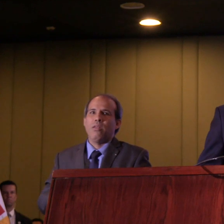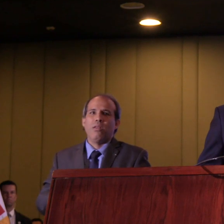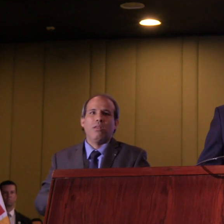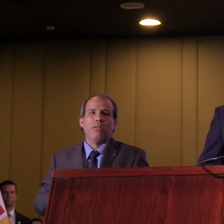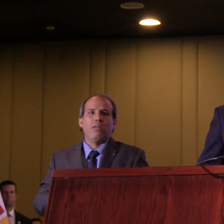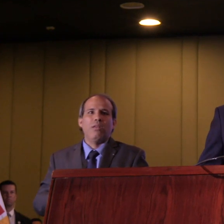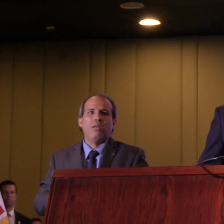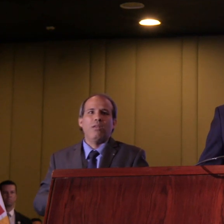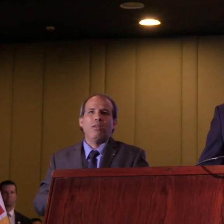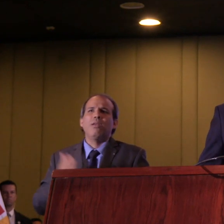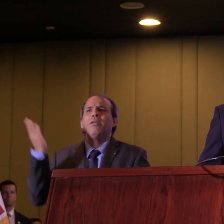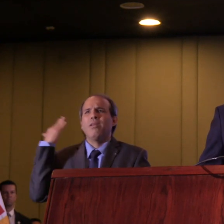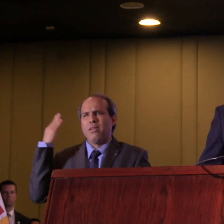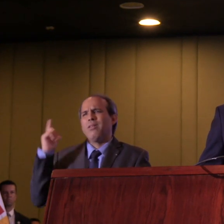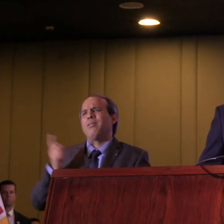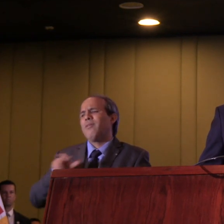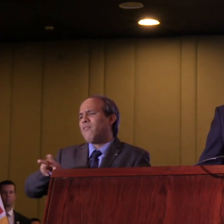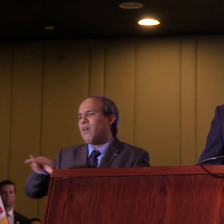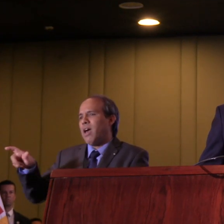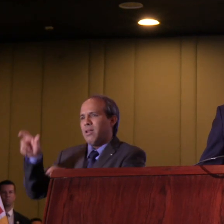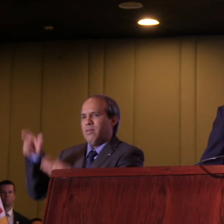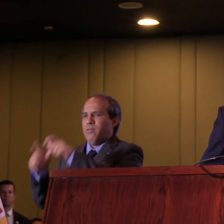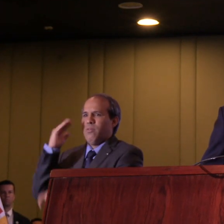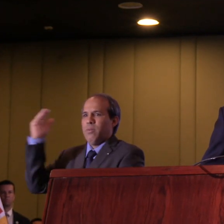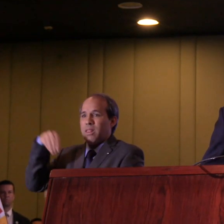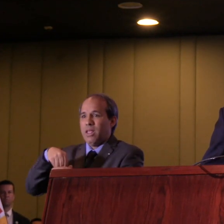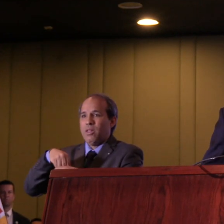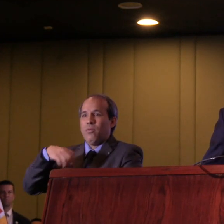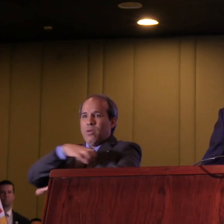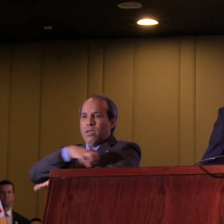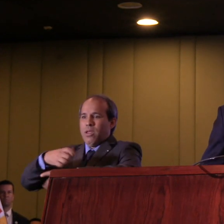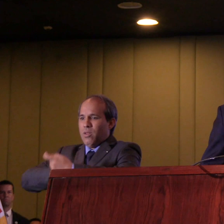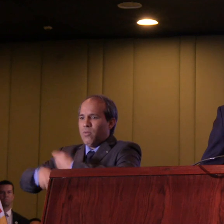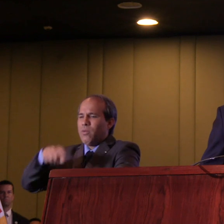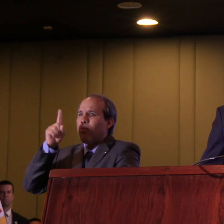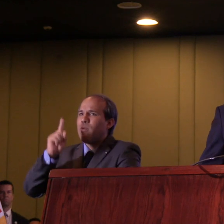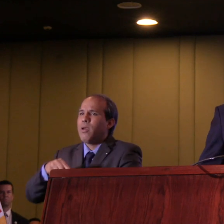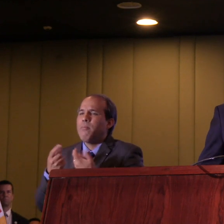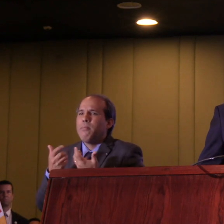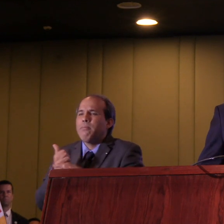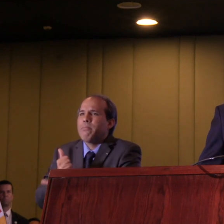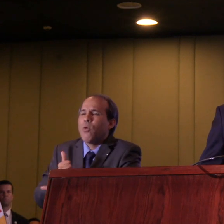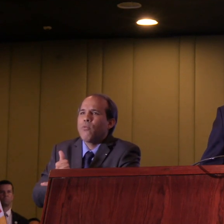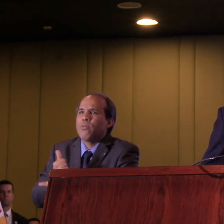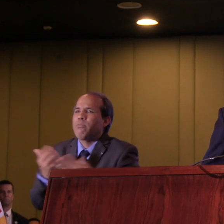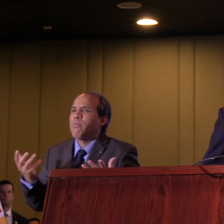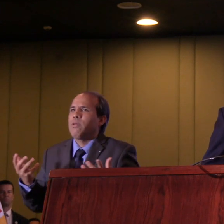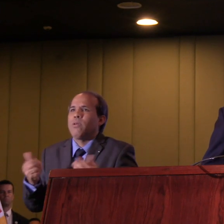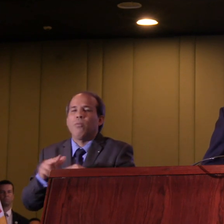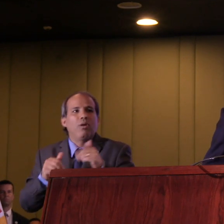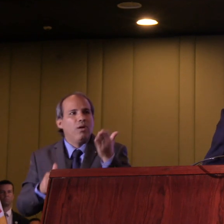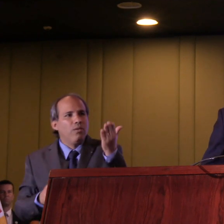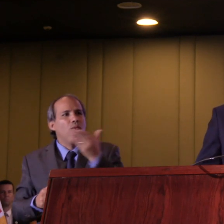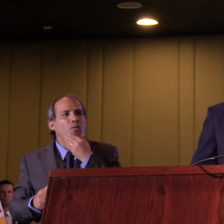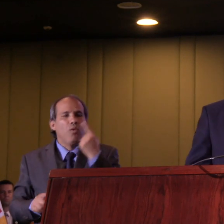geraram grandes personalidades. O nosso agronegócio, hoje em dia, é algo fantástico, graças a esse homem que